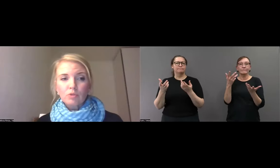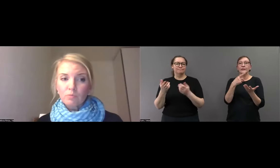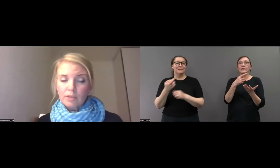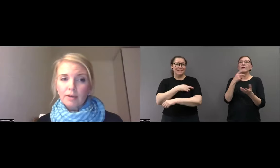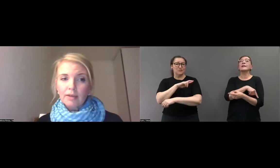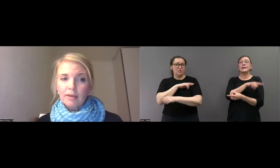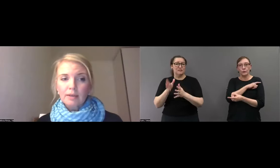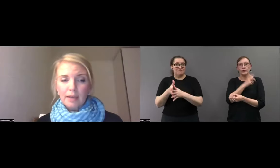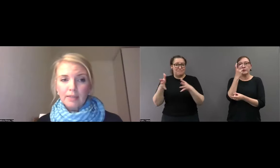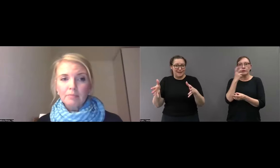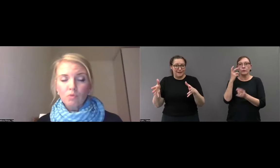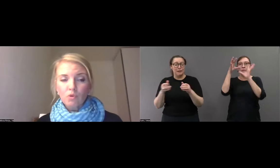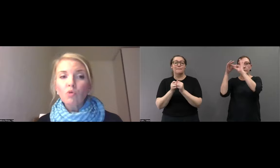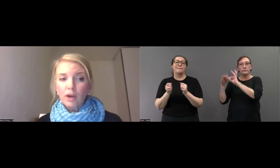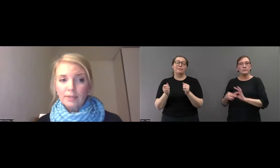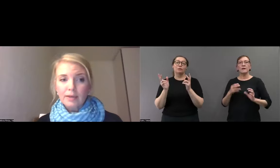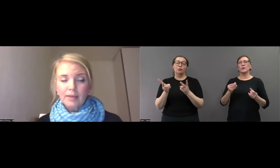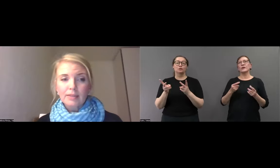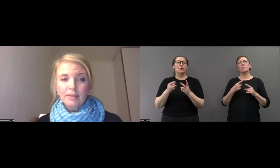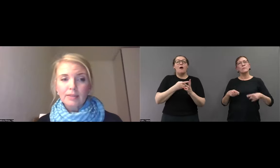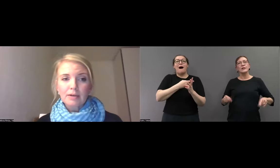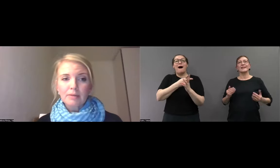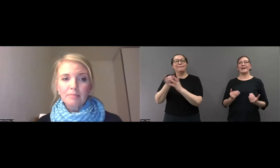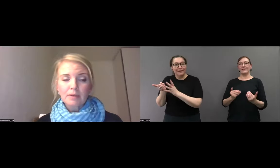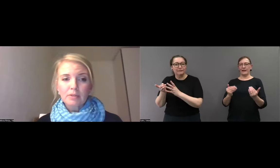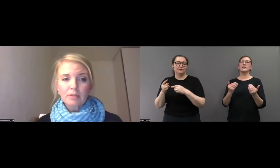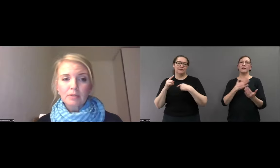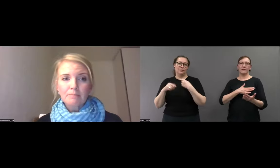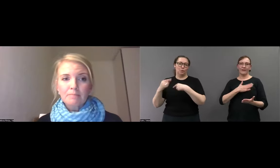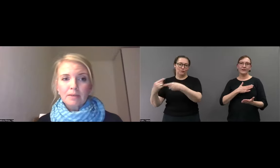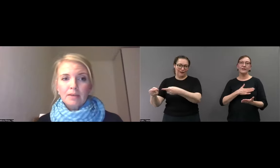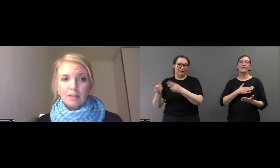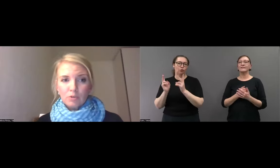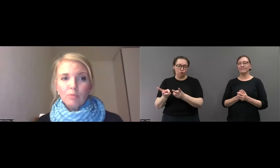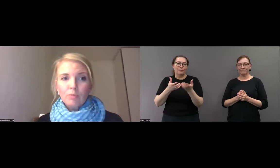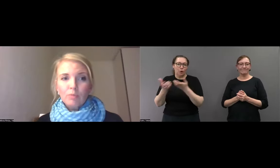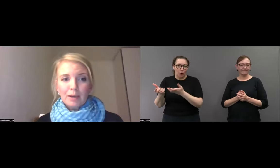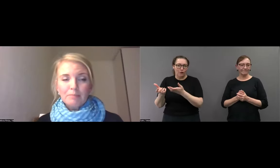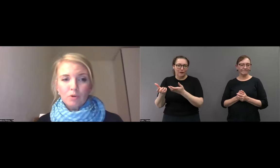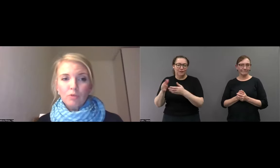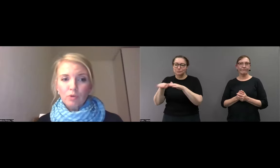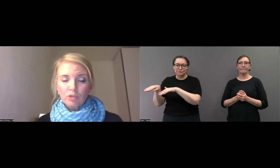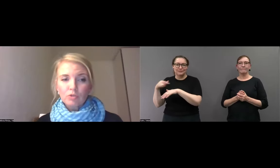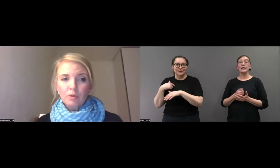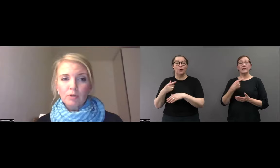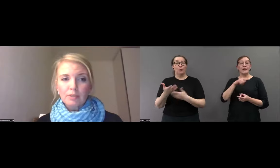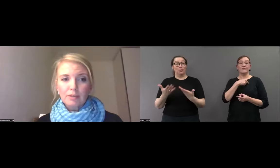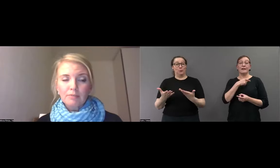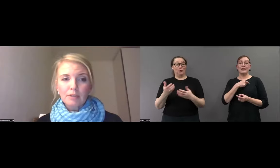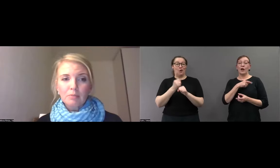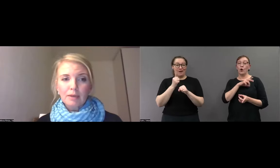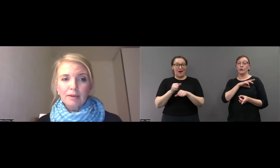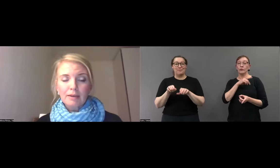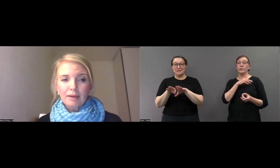mutta myös kaikenlaista muunlaista kehittämistä ja työpöydillä on myös suomen